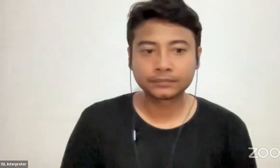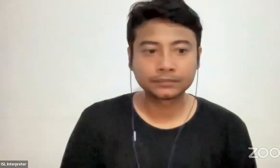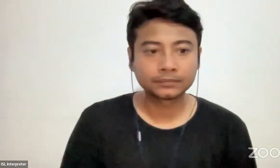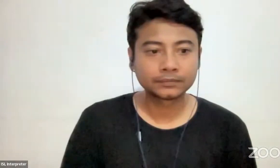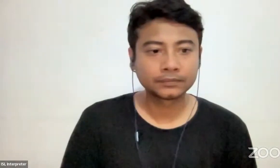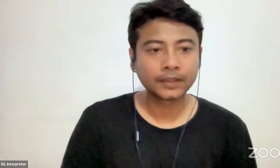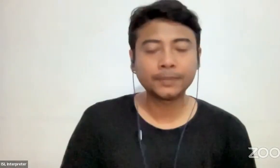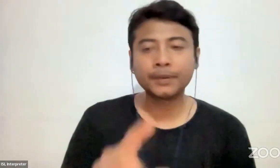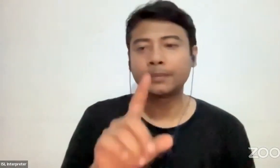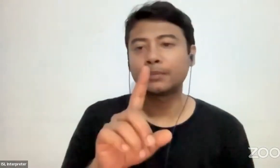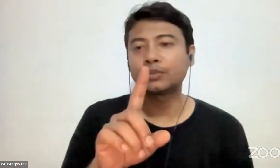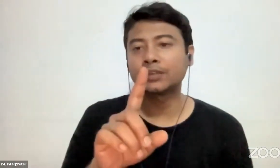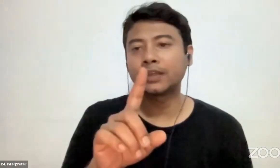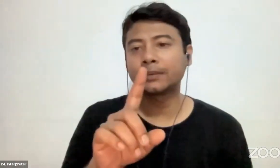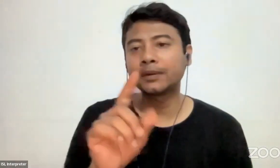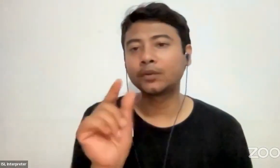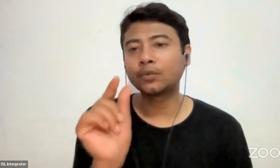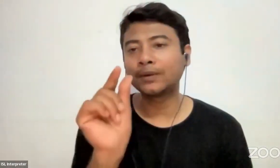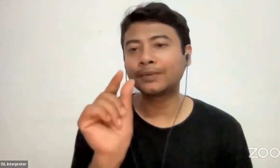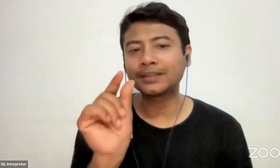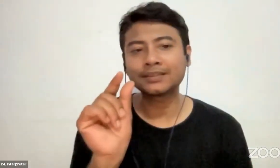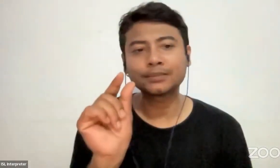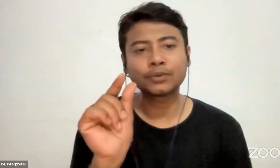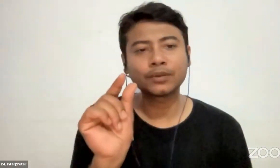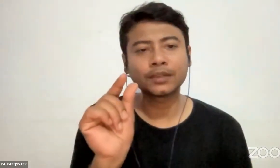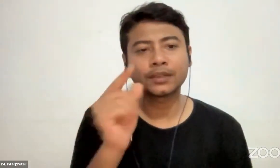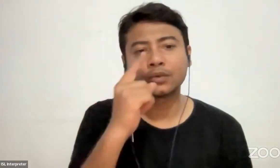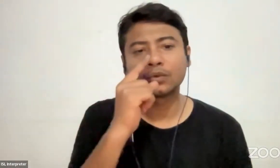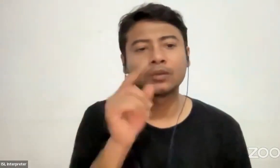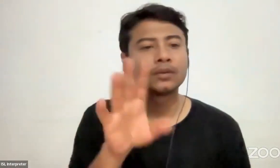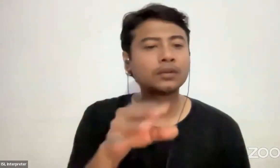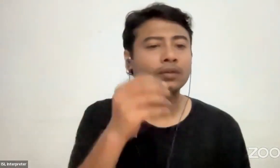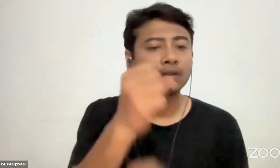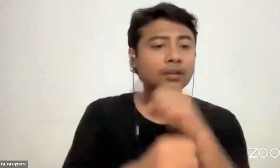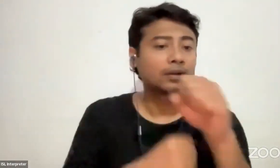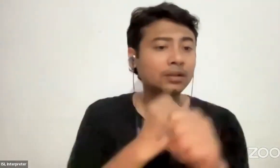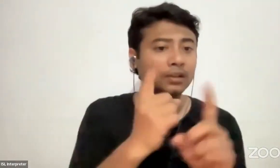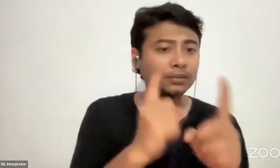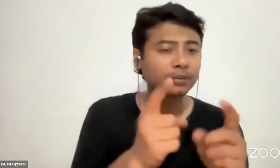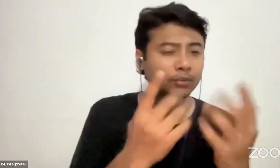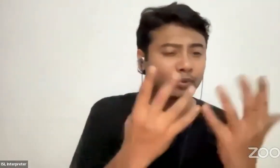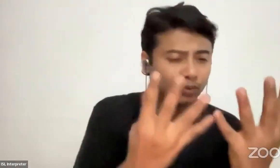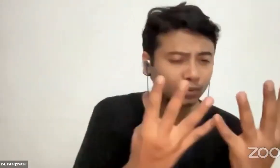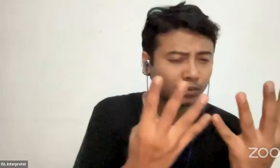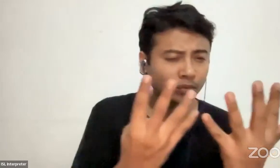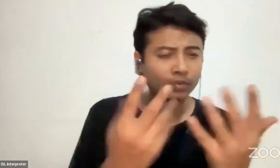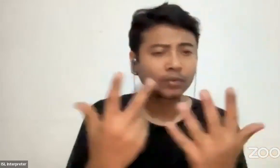अब भगवान पहले एक मिनट प्रभु श्लोक जी, में, एक मिनट, उमा माता जी बोल रही है।